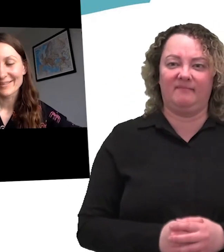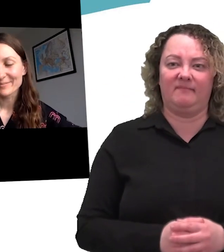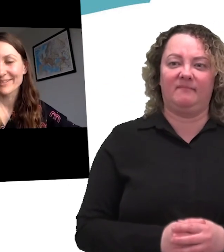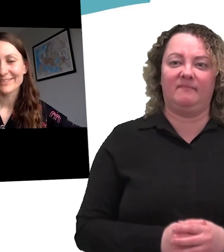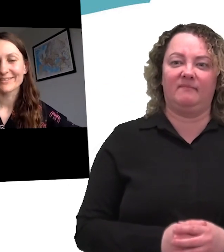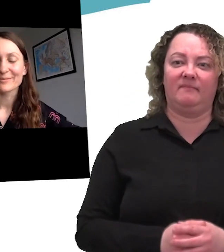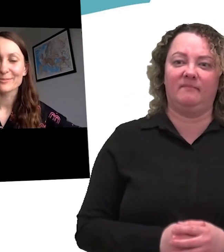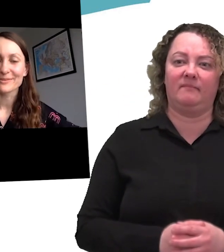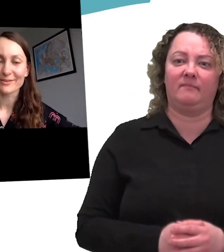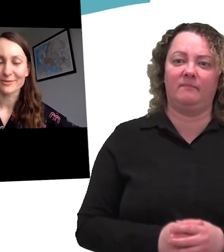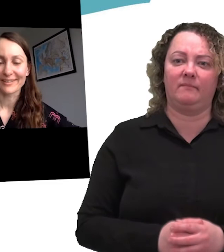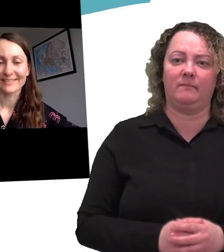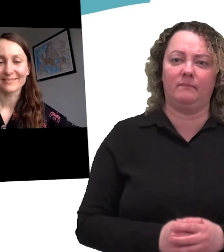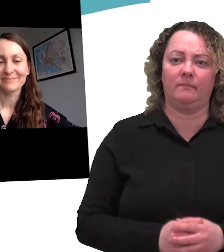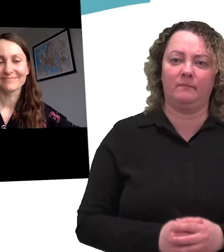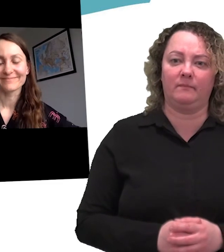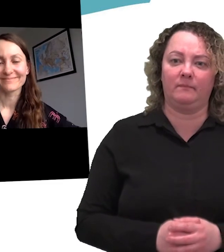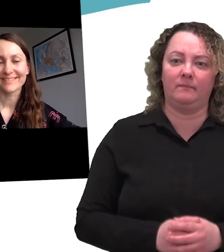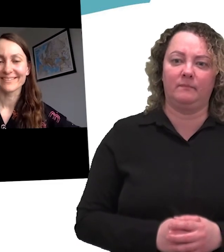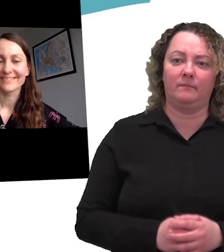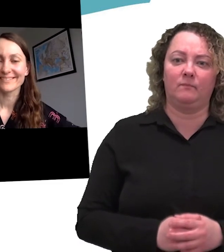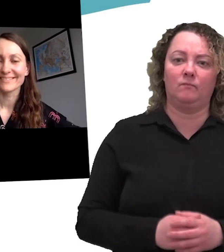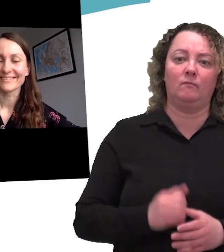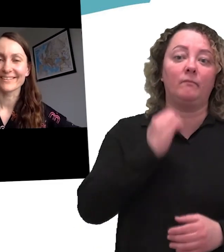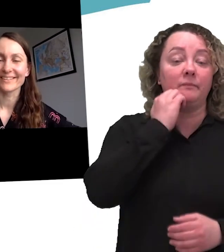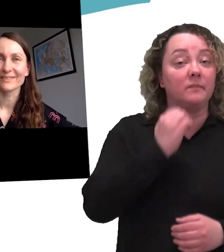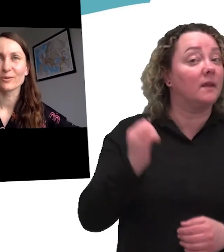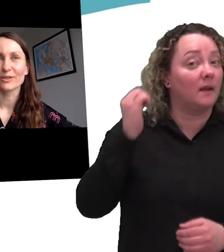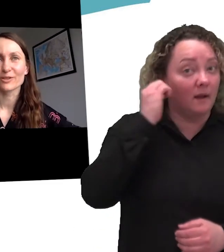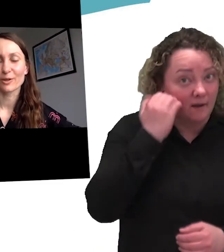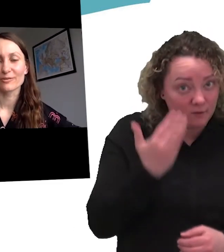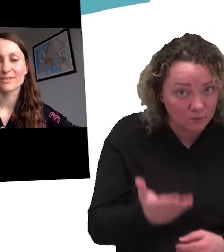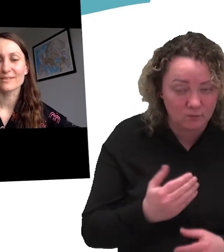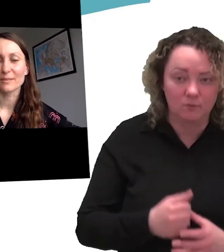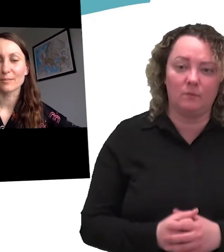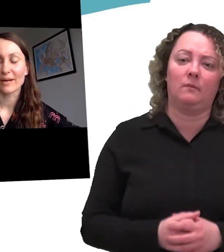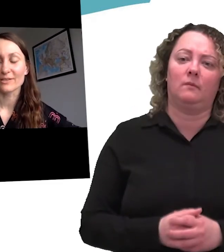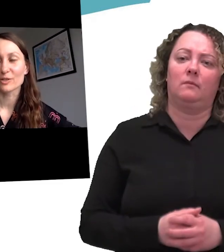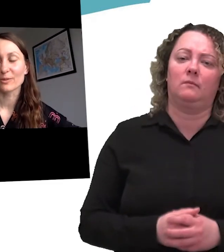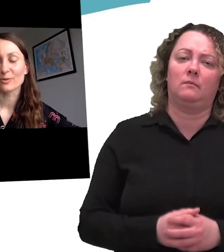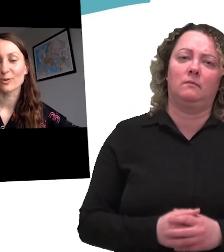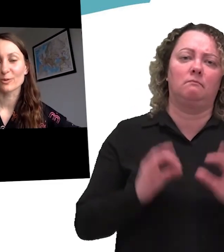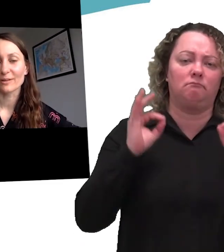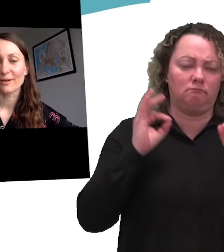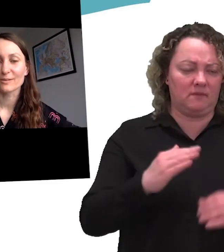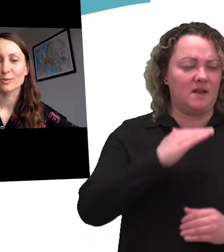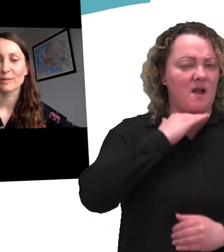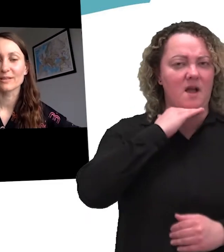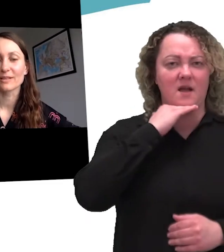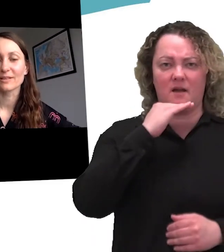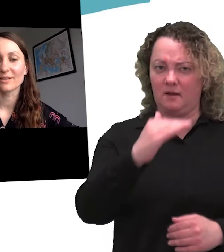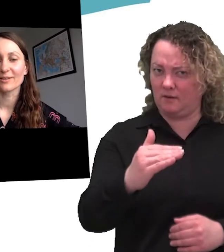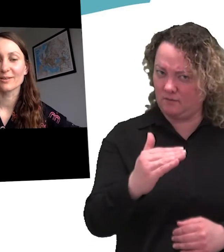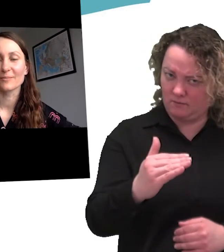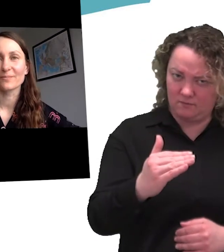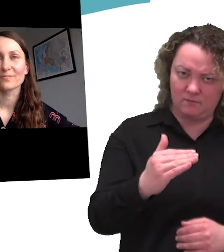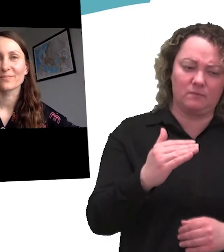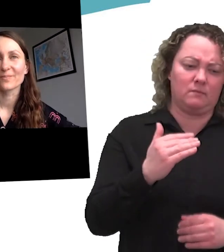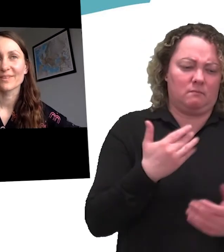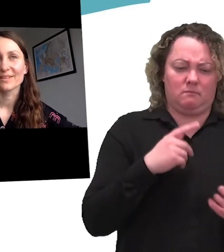Tai labai, labai jums ačiū, Vaida. Tikrai daug aiškiau viskas ir man pačia, aš pati turėjau daug klausimų,